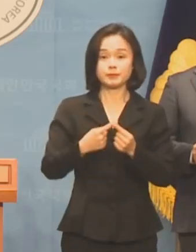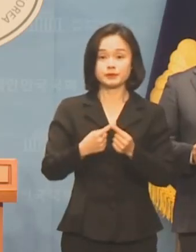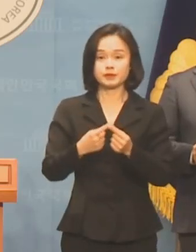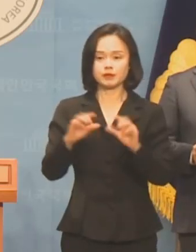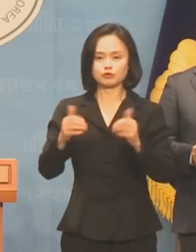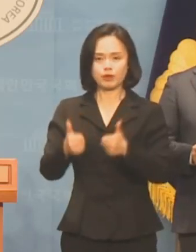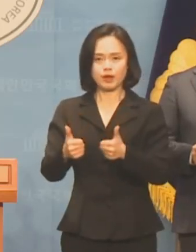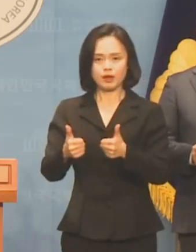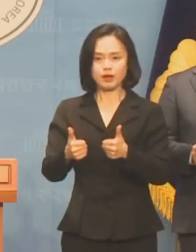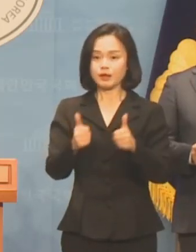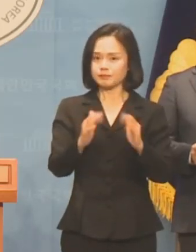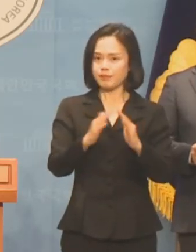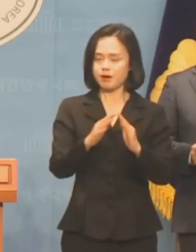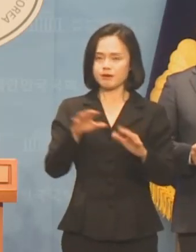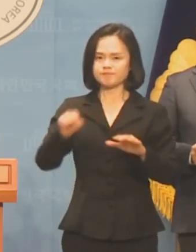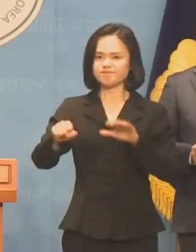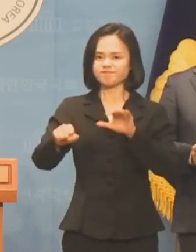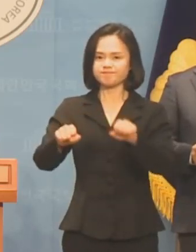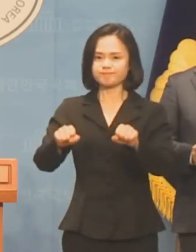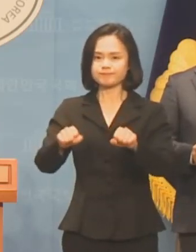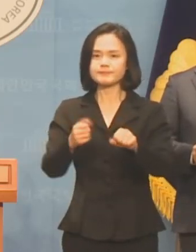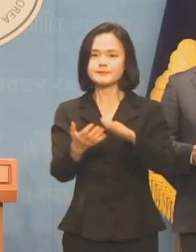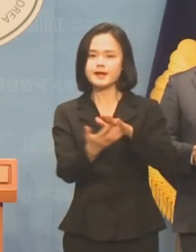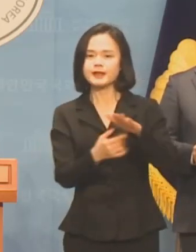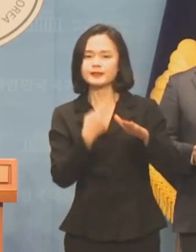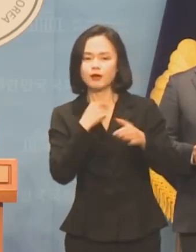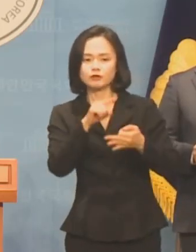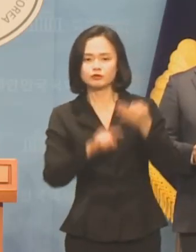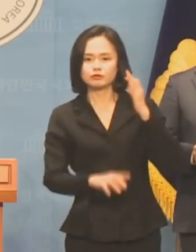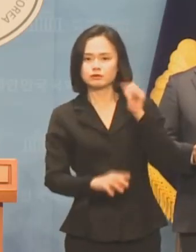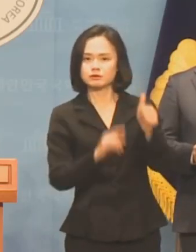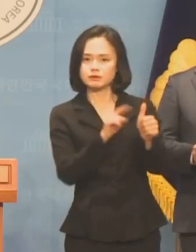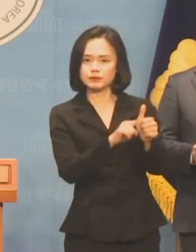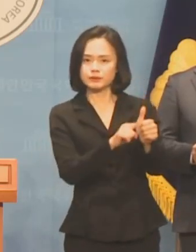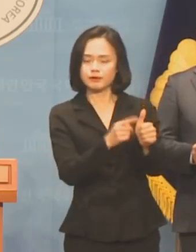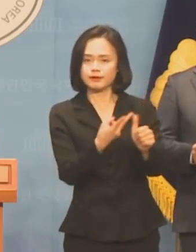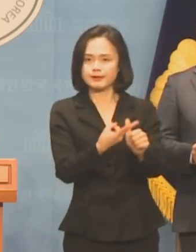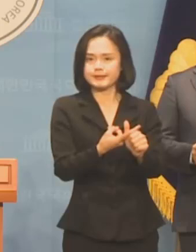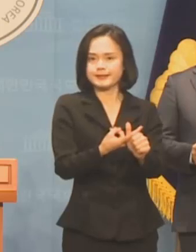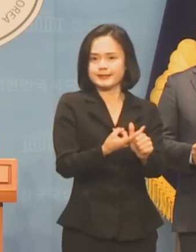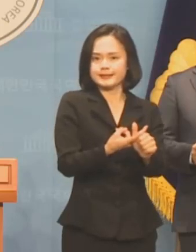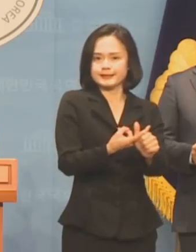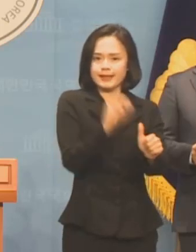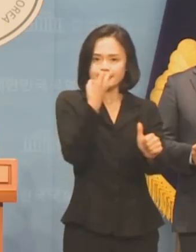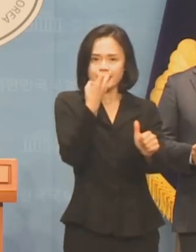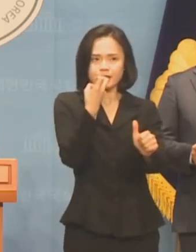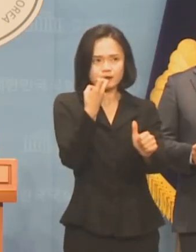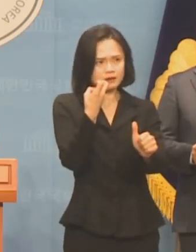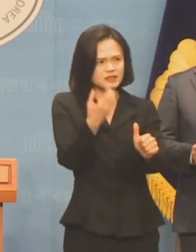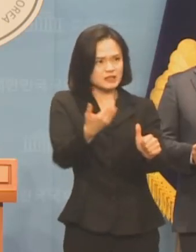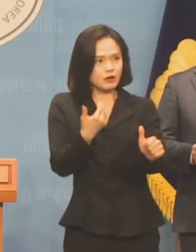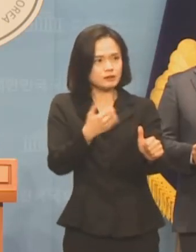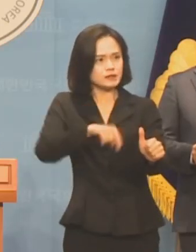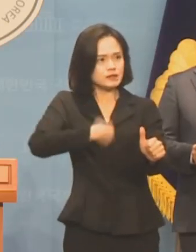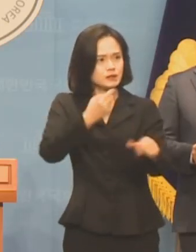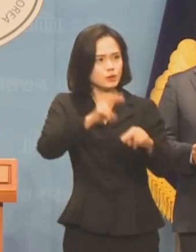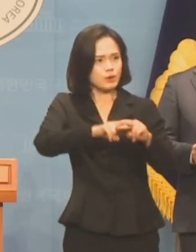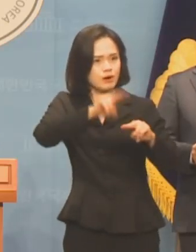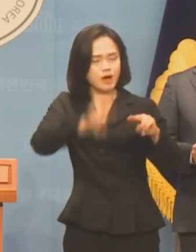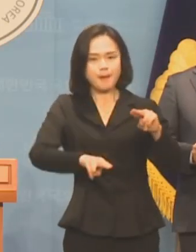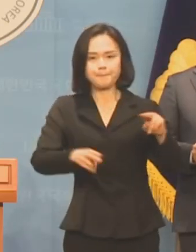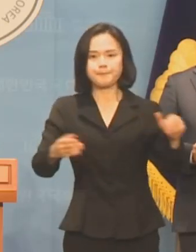유린한 윤석열은 탄핵안 가결 전이라도 당장 그 자리에서 내려오는 것이 마땅하며 스스로